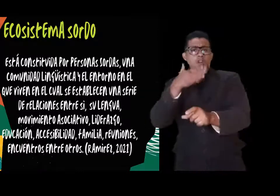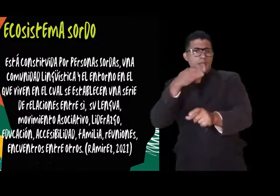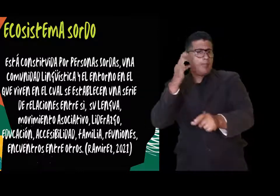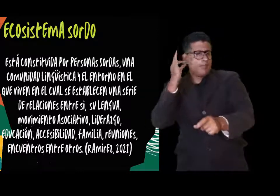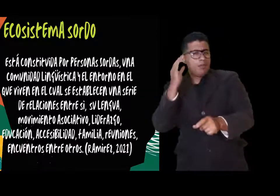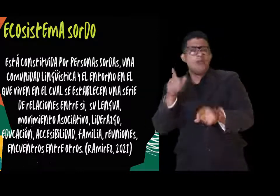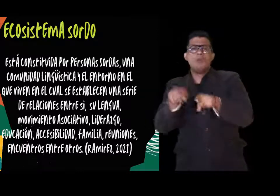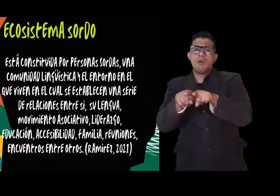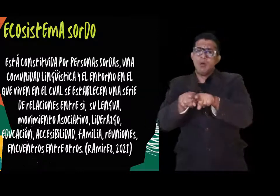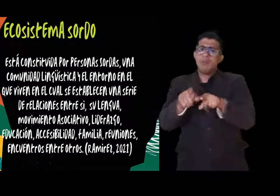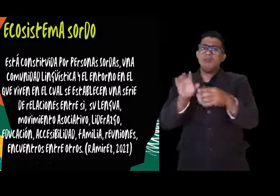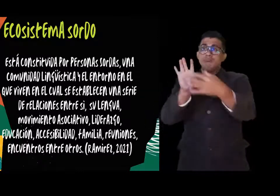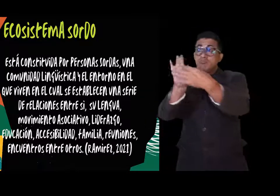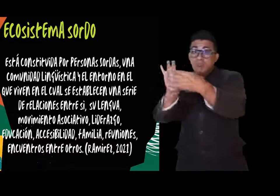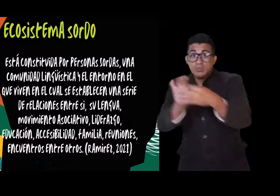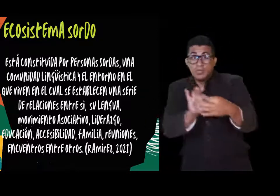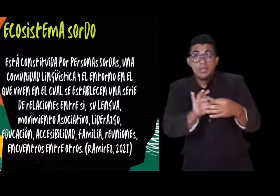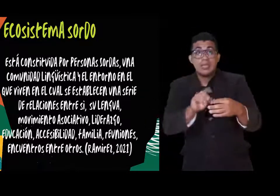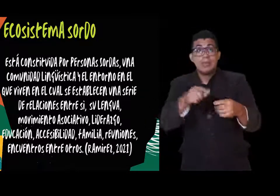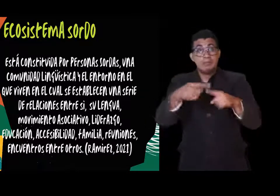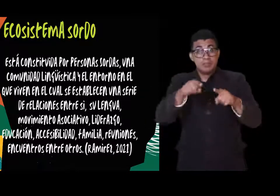movimiento asociativo,